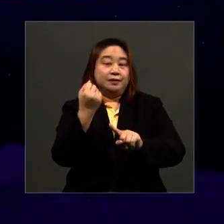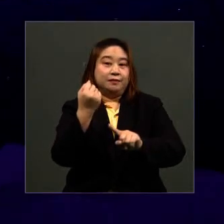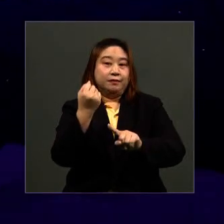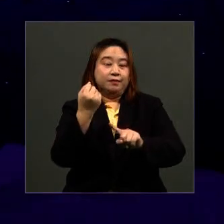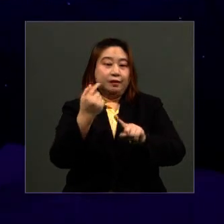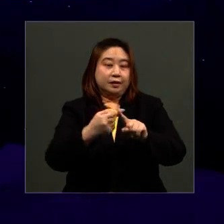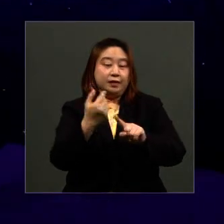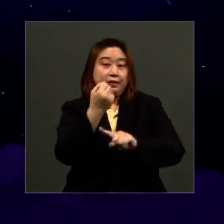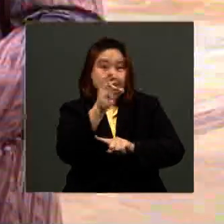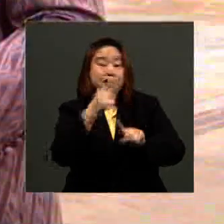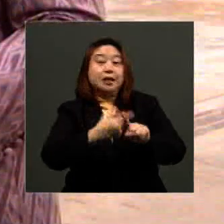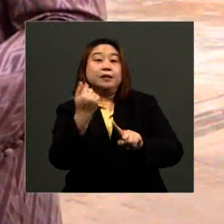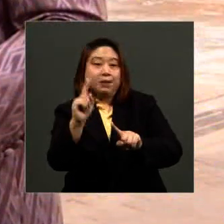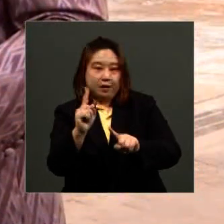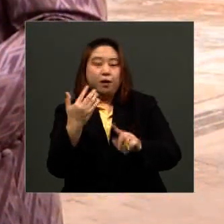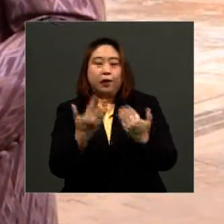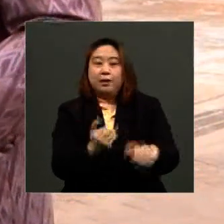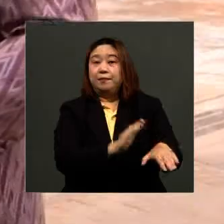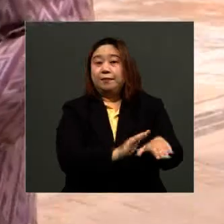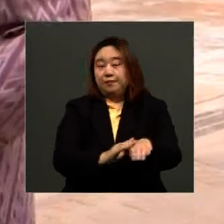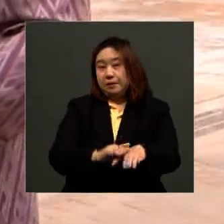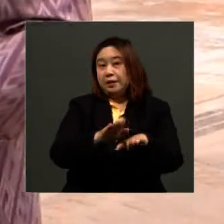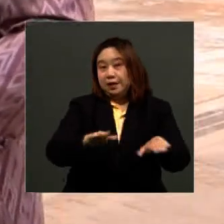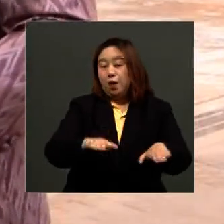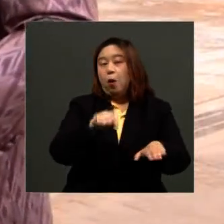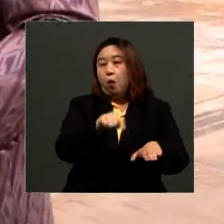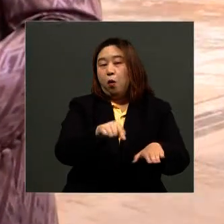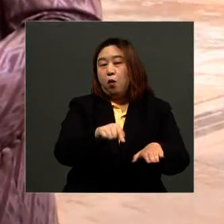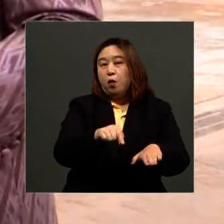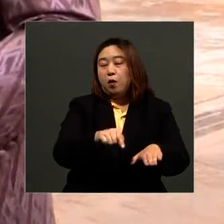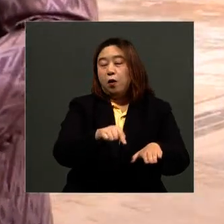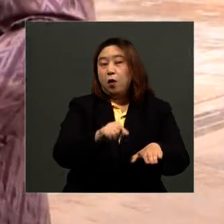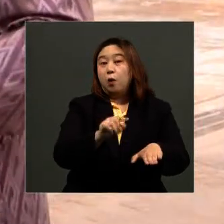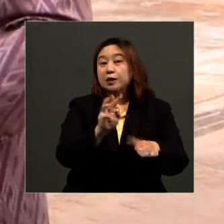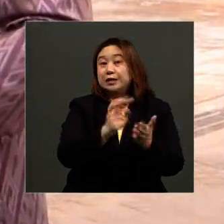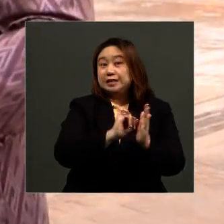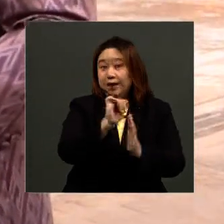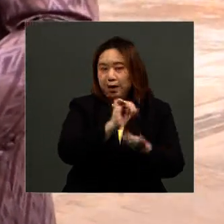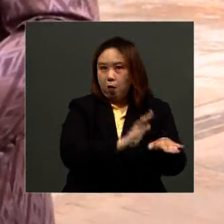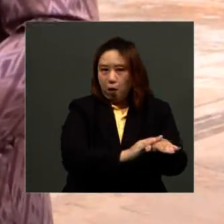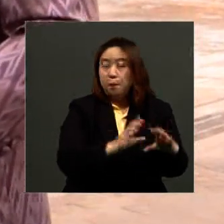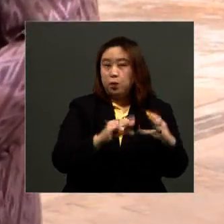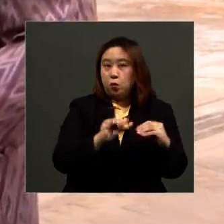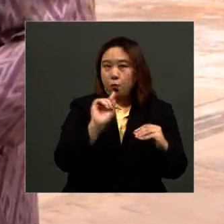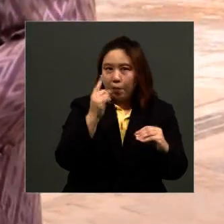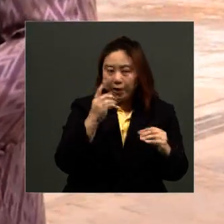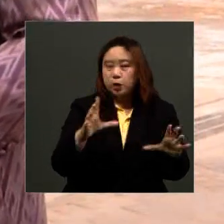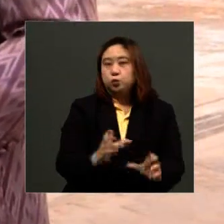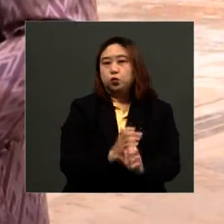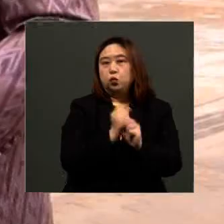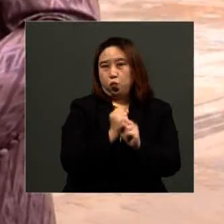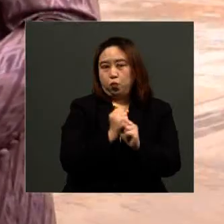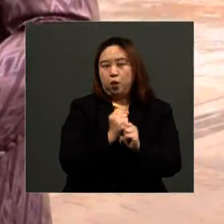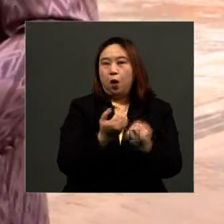ครองเด็กในสถานนะครับรับรองรองรับเด็กของเอกชนจังหวัดเชียงใหม่อีกครั้งหนึงเพื่อสรุปการดำเนินงานแล้วก็เรื่องของ